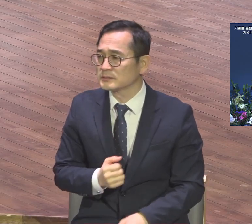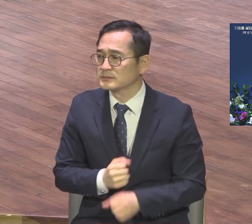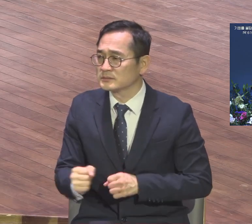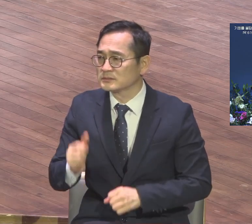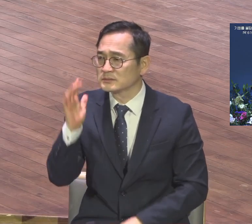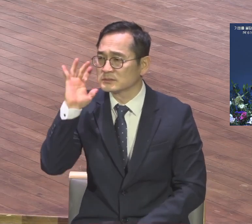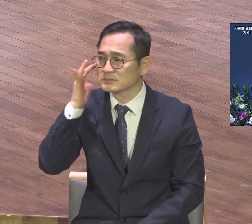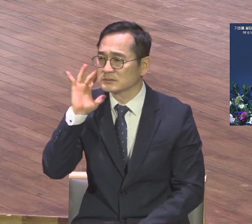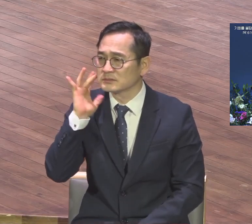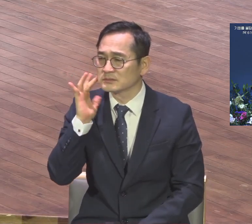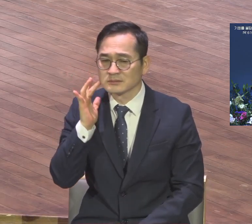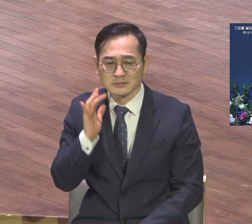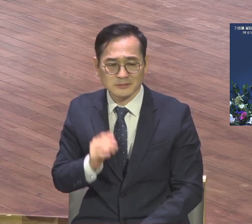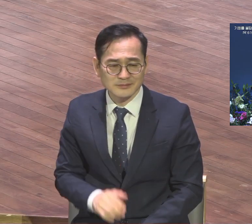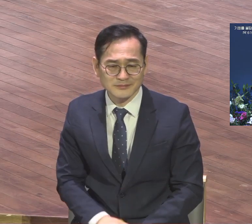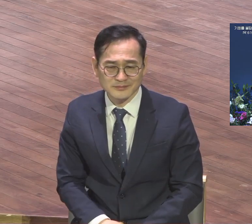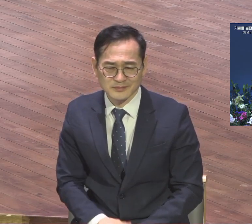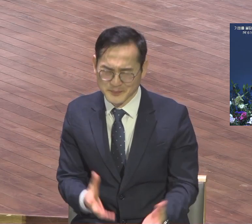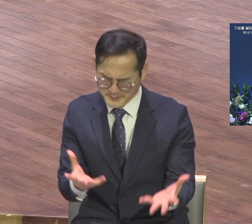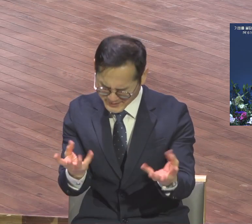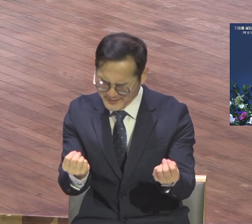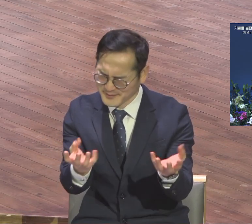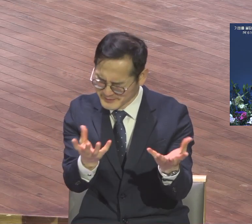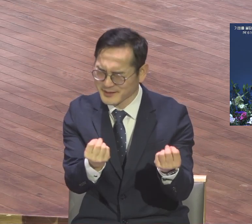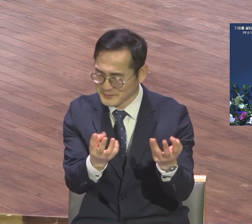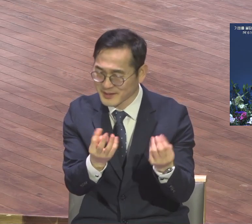무무무무하고 버벅대죠. 그런 사람 많아요.